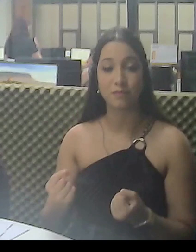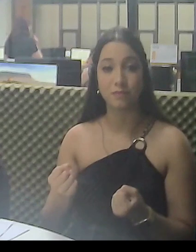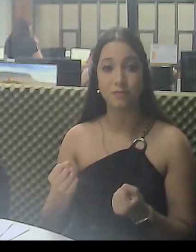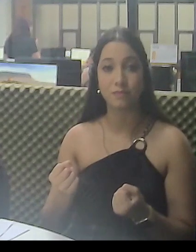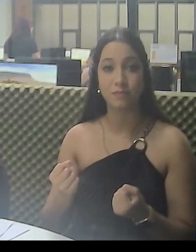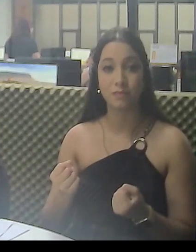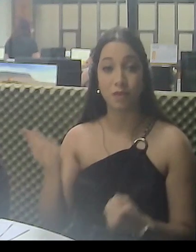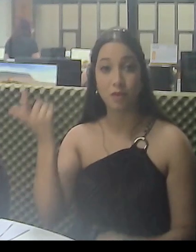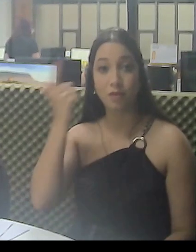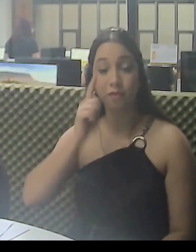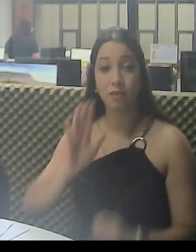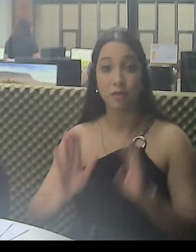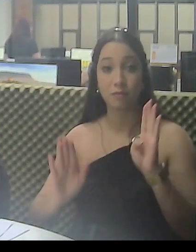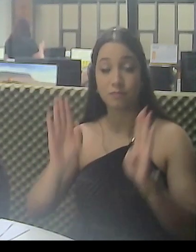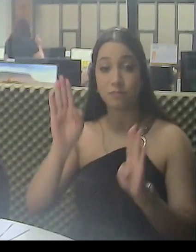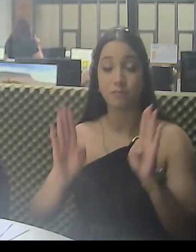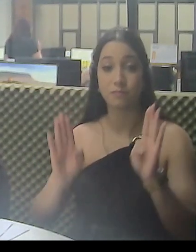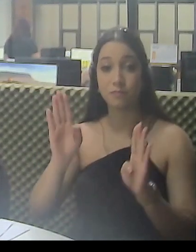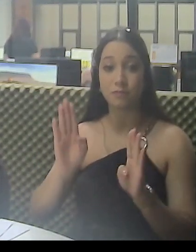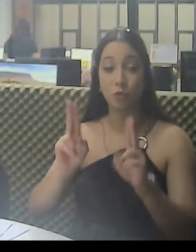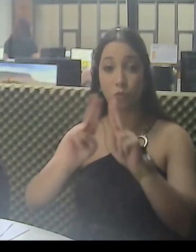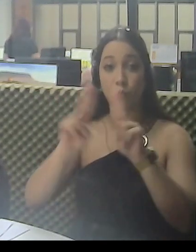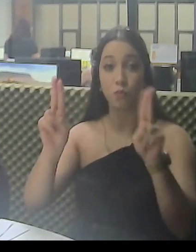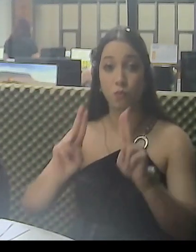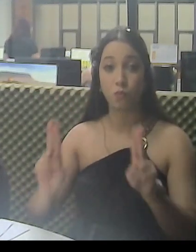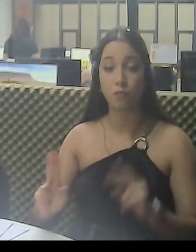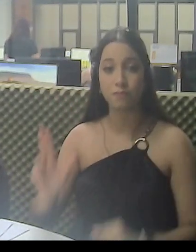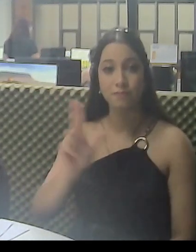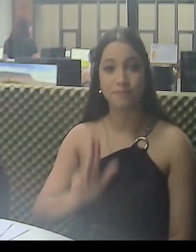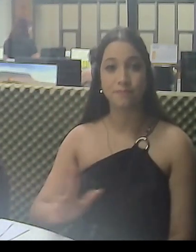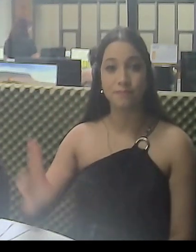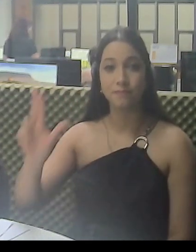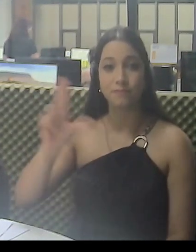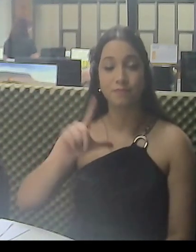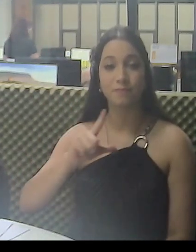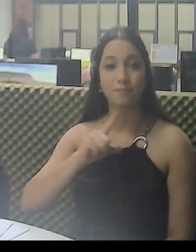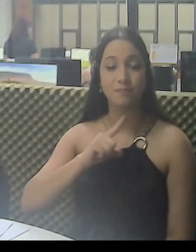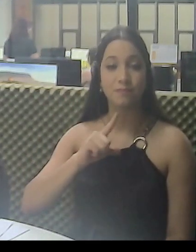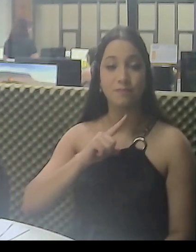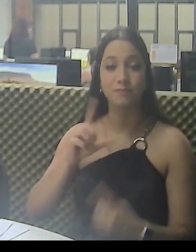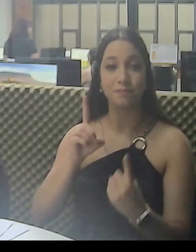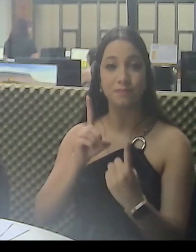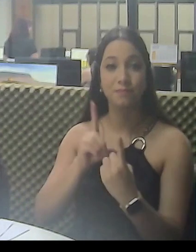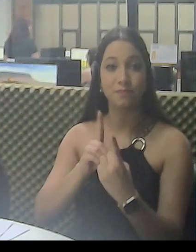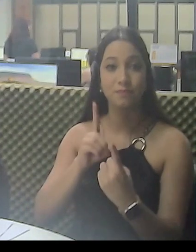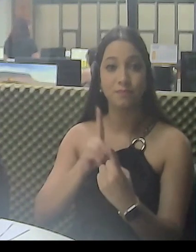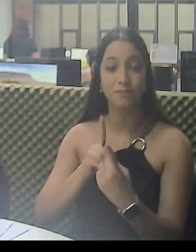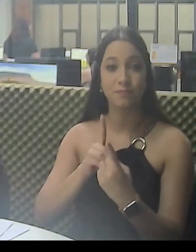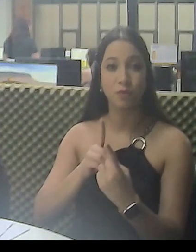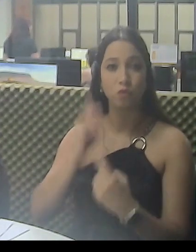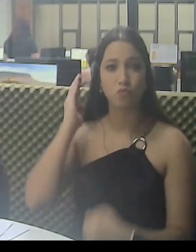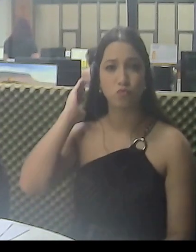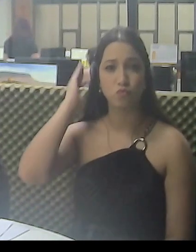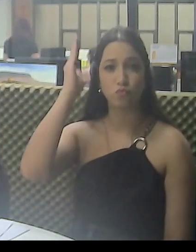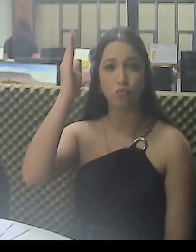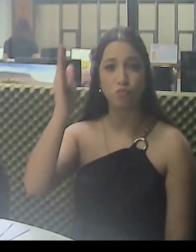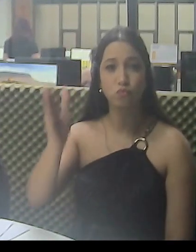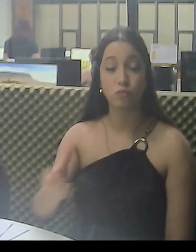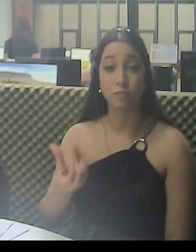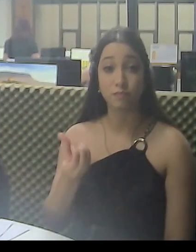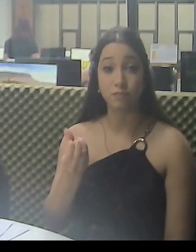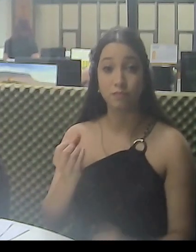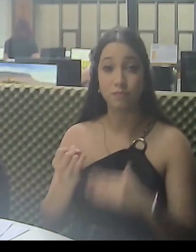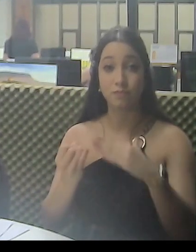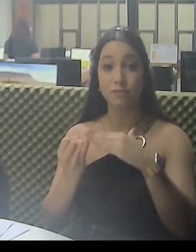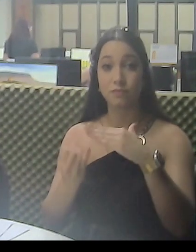operadora vencedora da licitação, Unimed Uberlândia, são disponibilizados atendimentos ininterruptos em 6 instituições